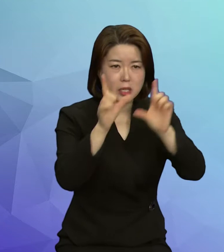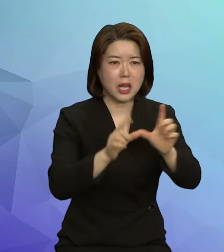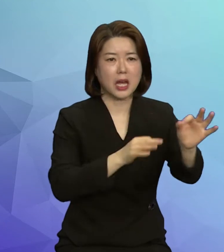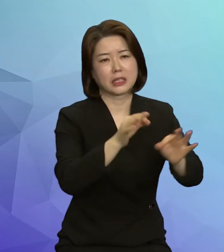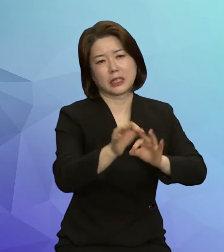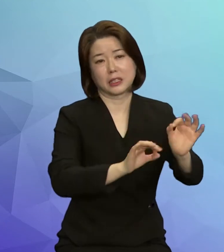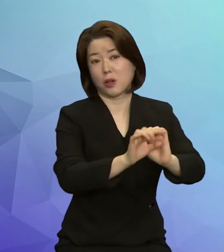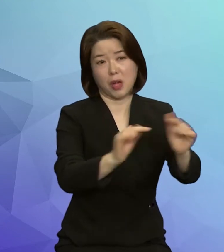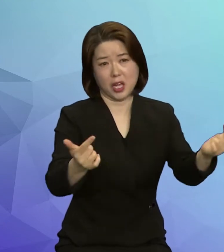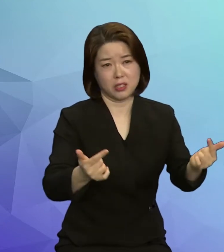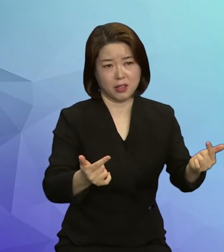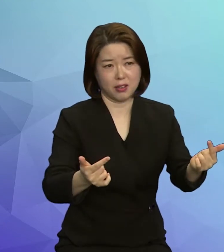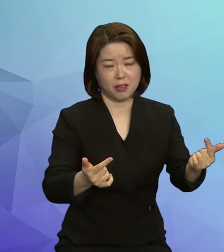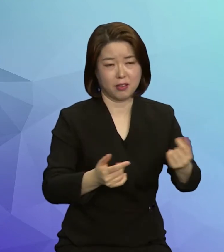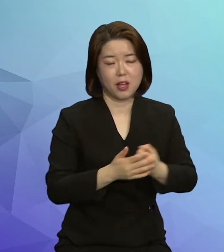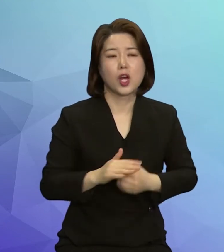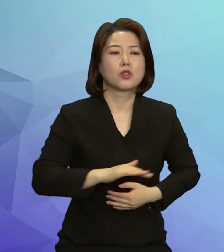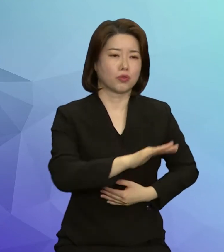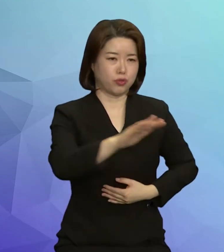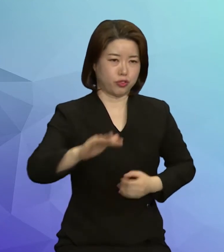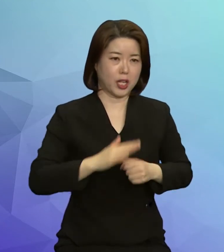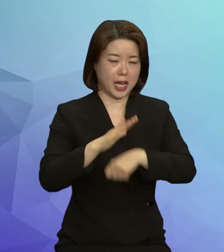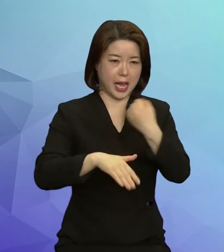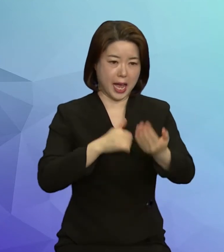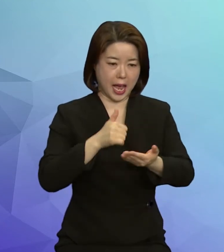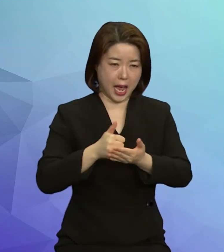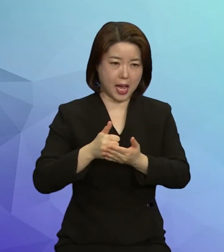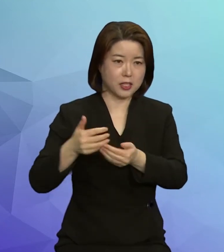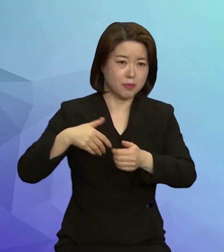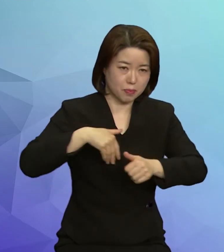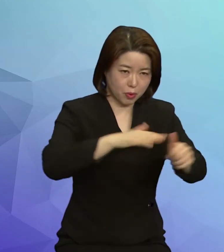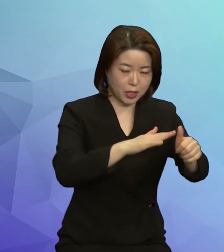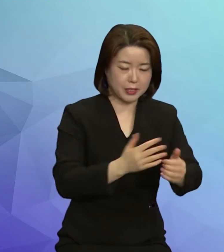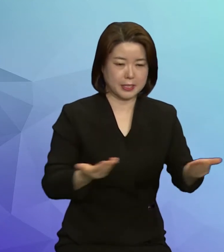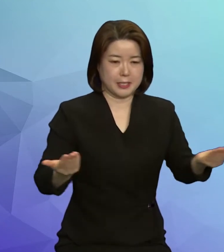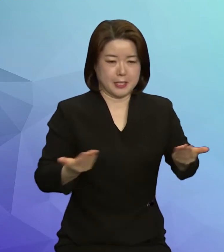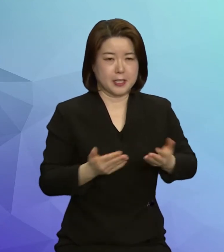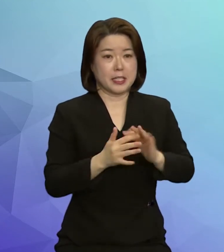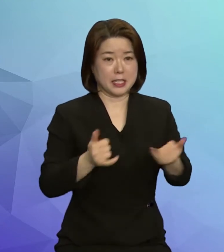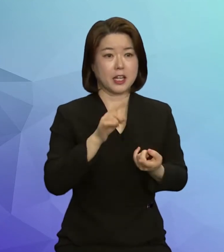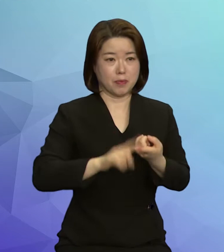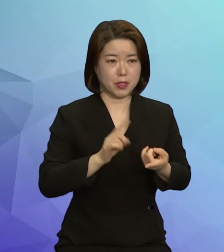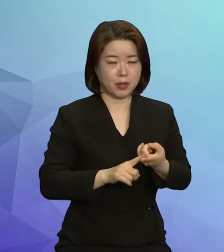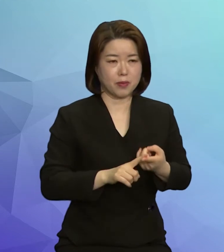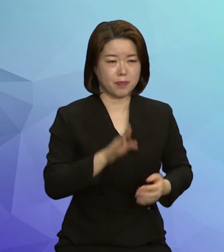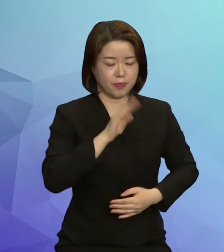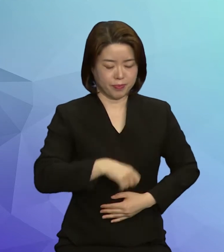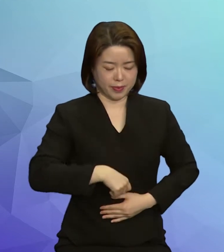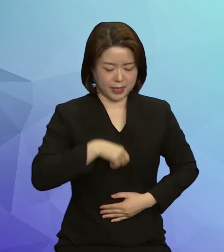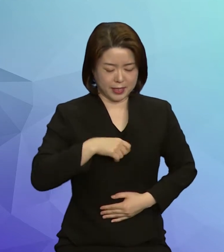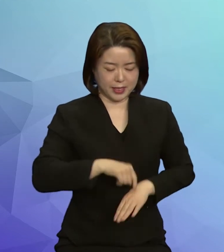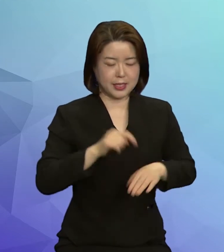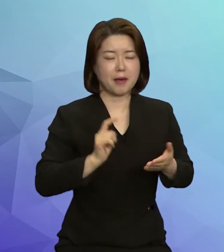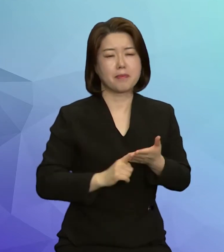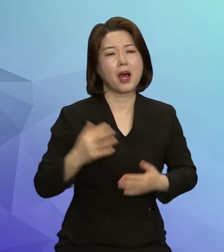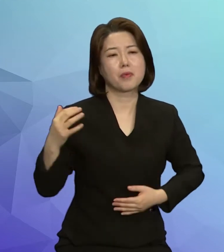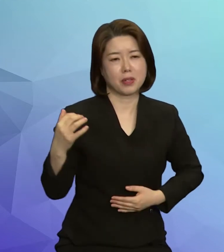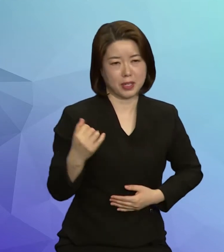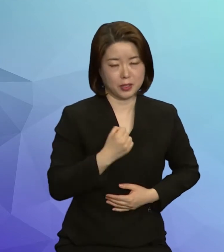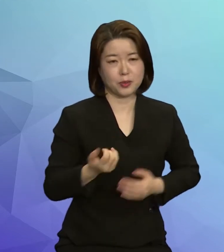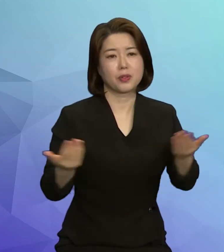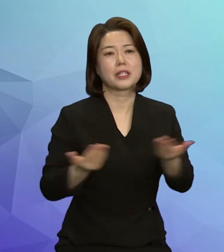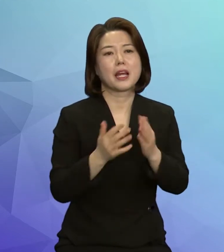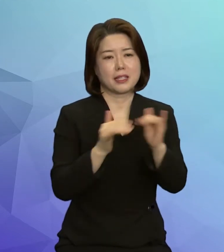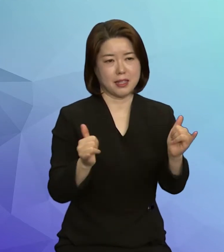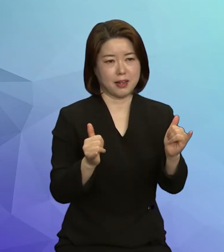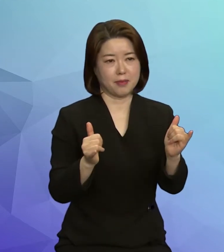살아가는 장사꾼이 아닙니다. 우리는 하나님께서 보내신 일꾼답게 진실한 마음으로 일하는